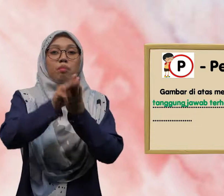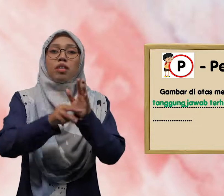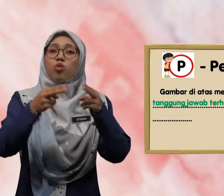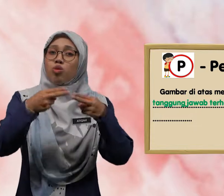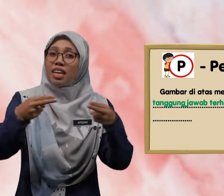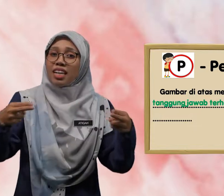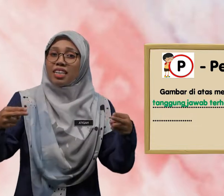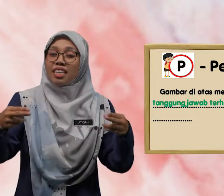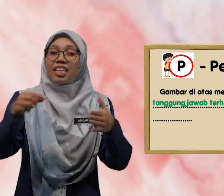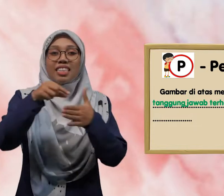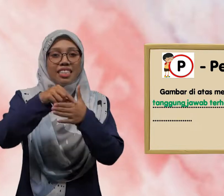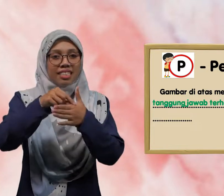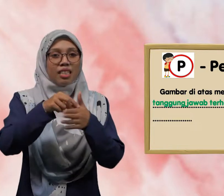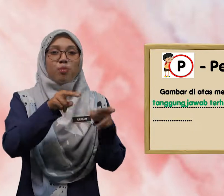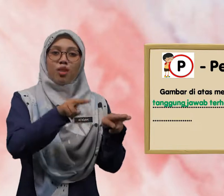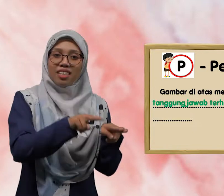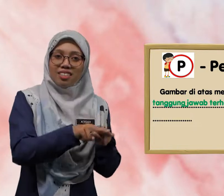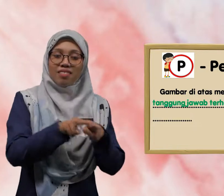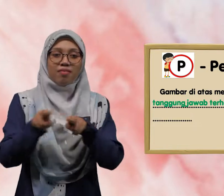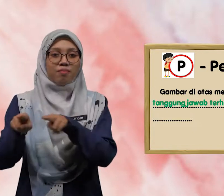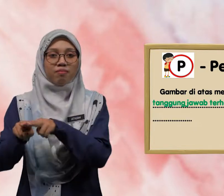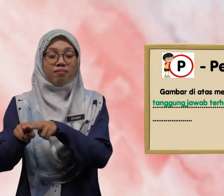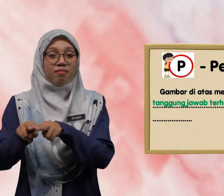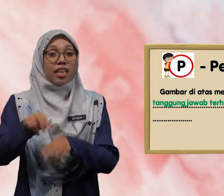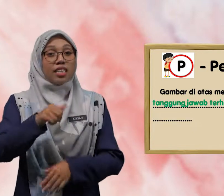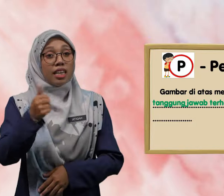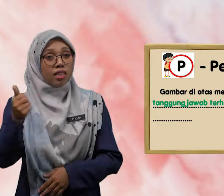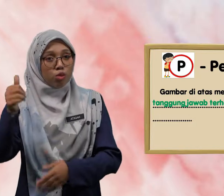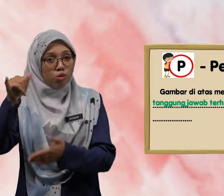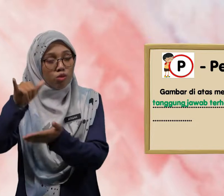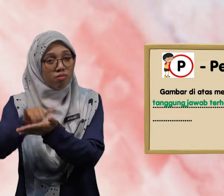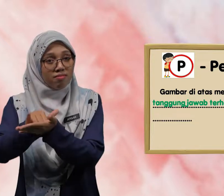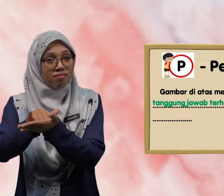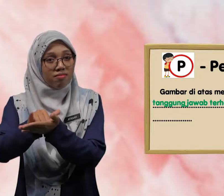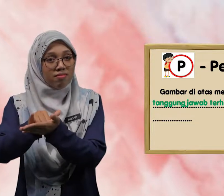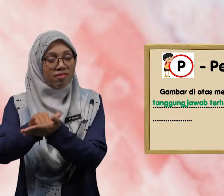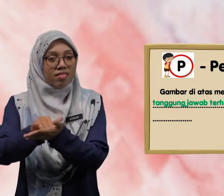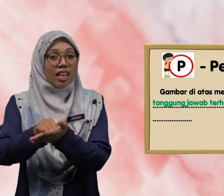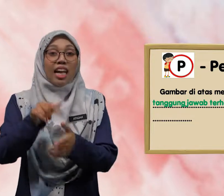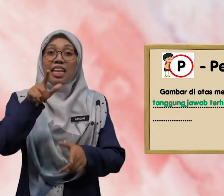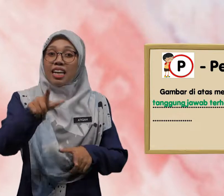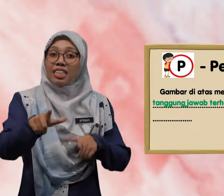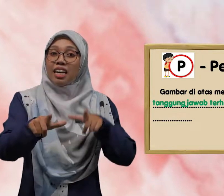mengurai isi pula yaitu langkah